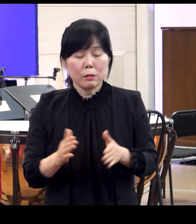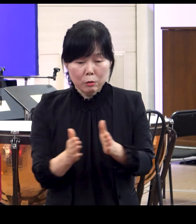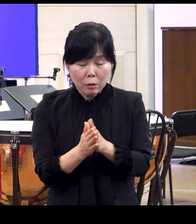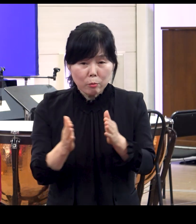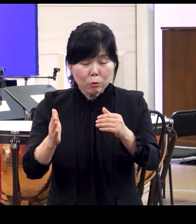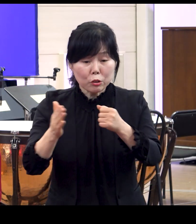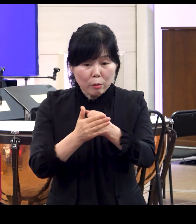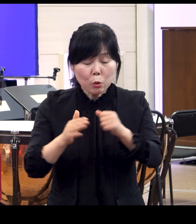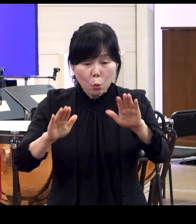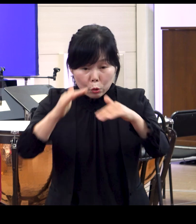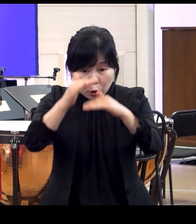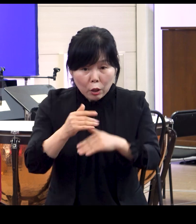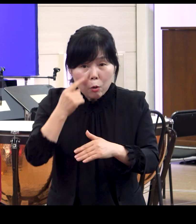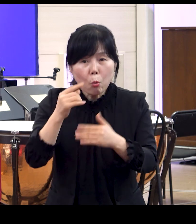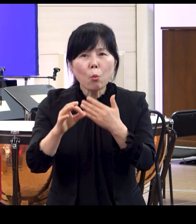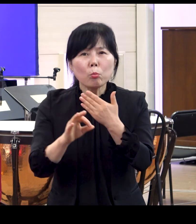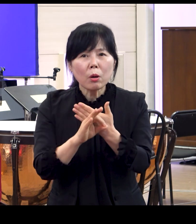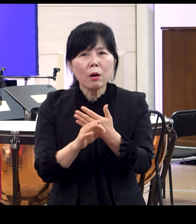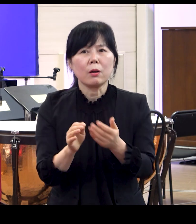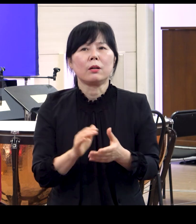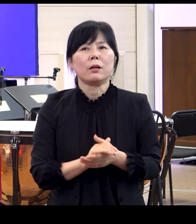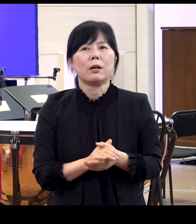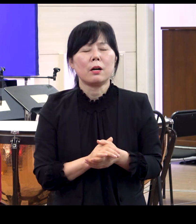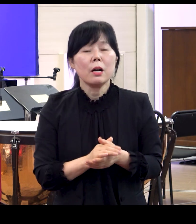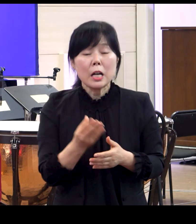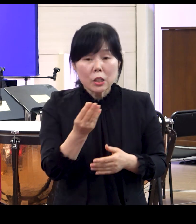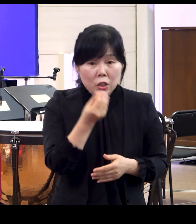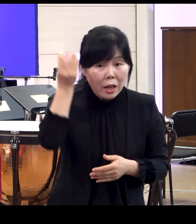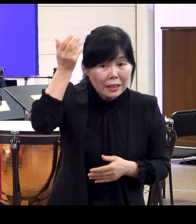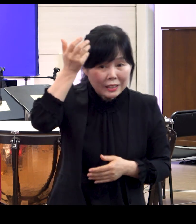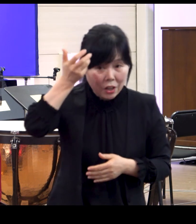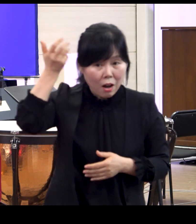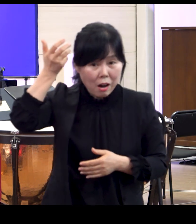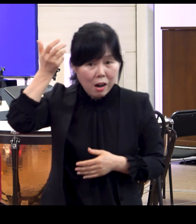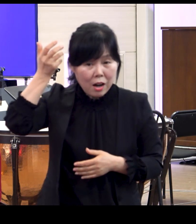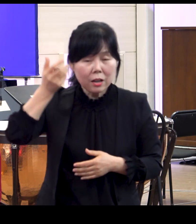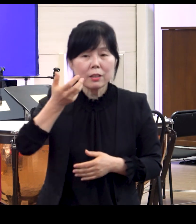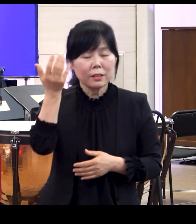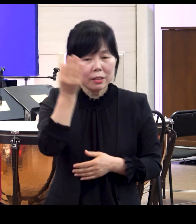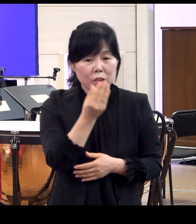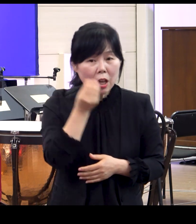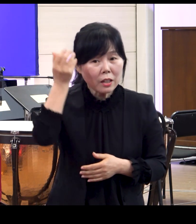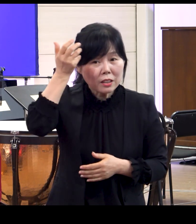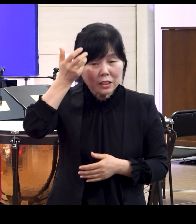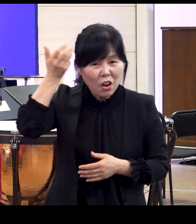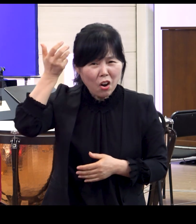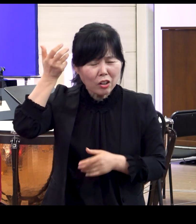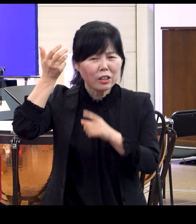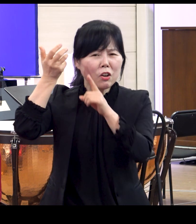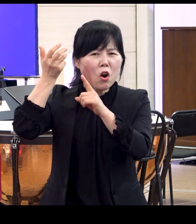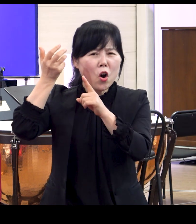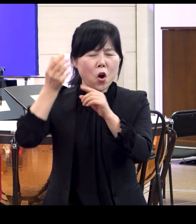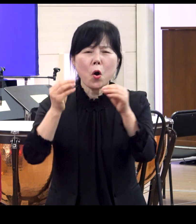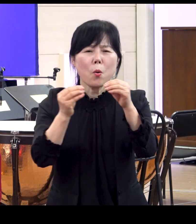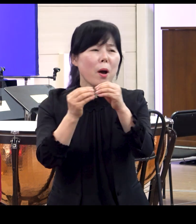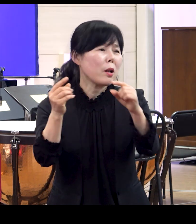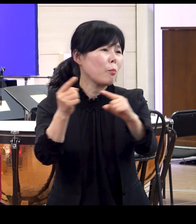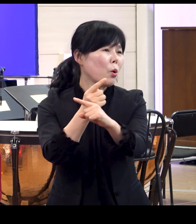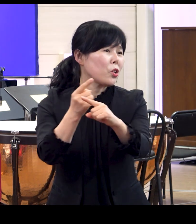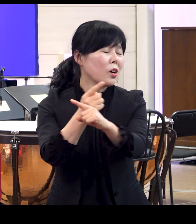그래서 우리말 성경에서는요, 이 네페시 하야라는 말을 번역하면서, 여러분 아시지만 성경 번역도 성령의